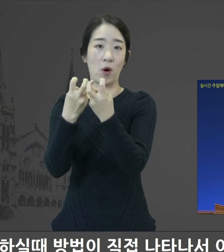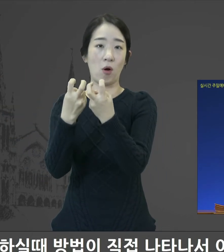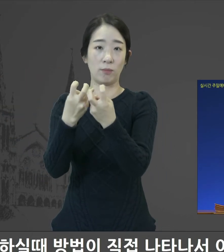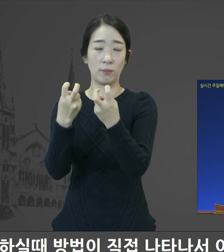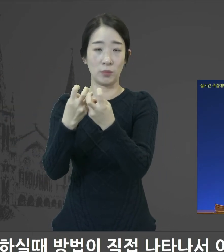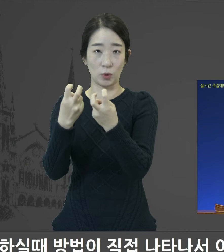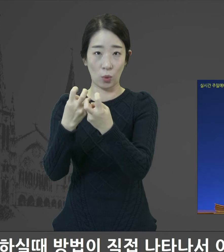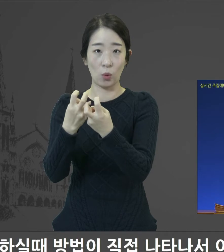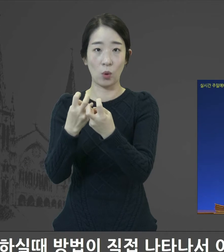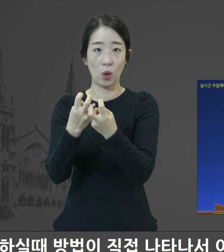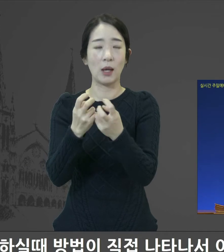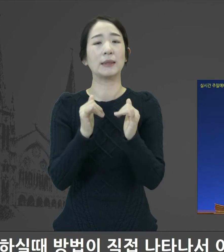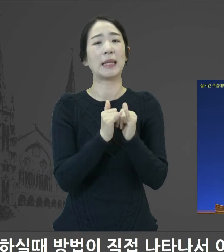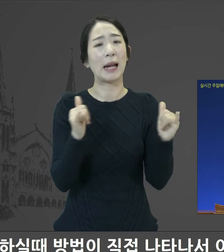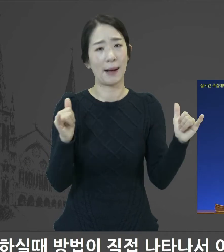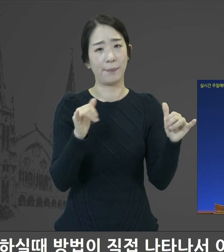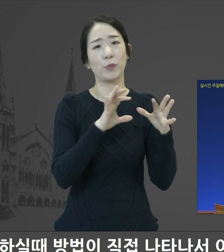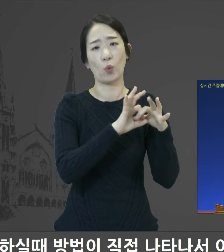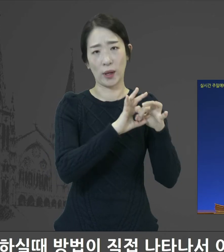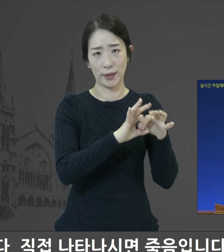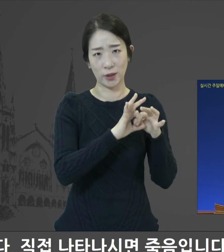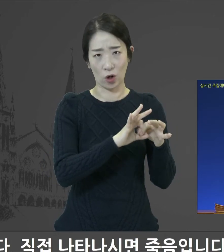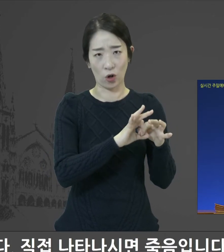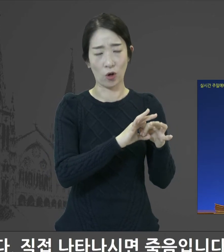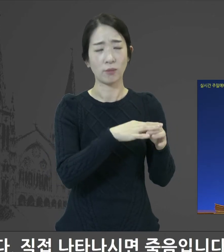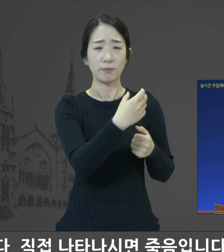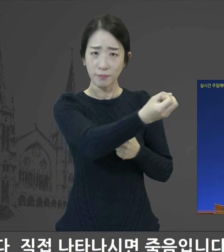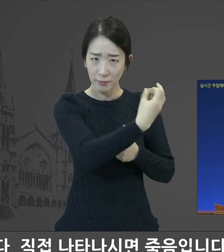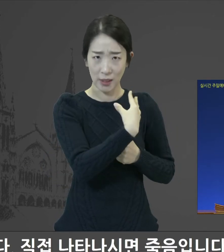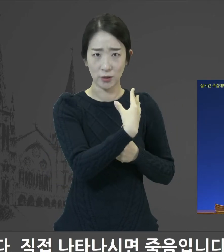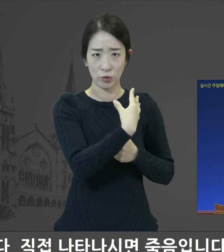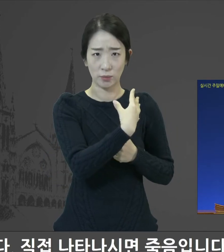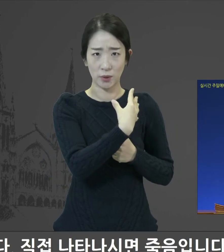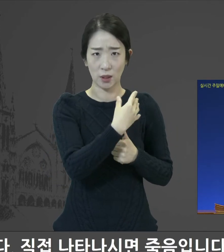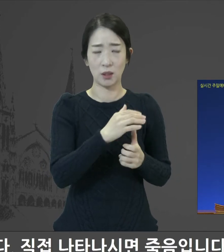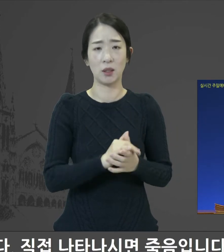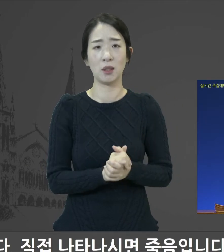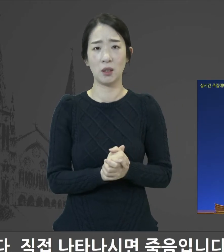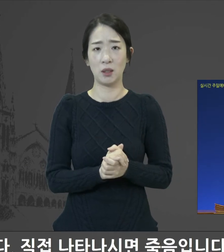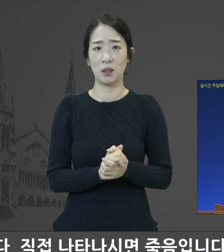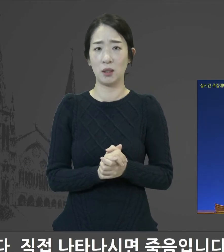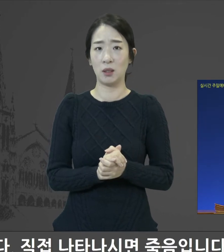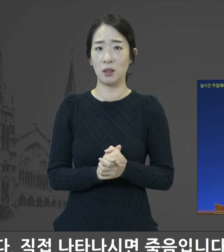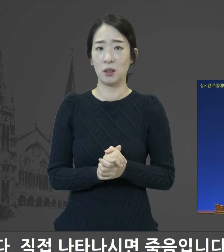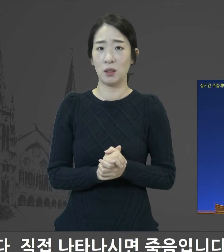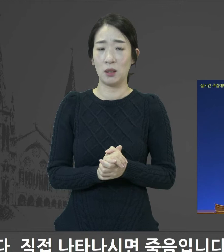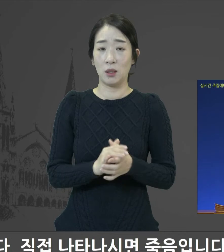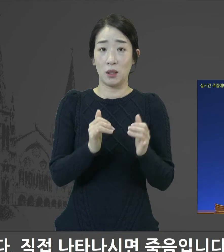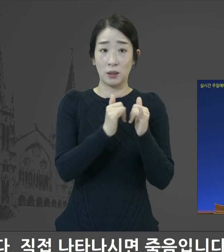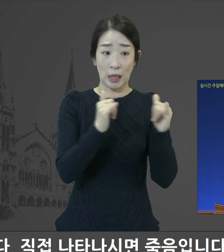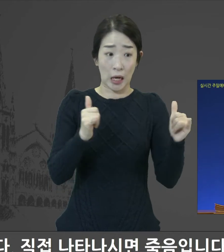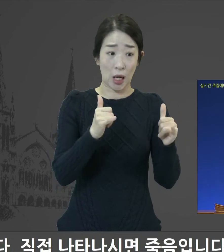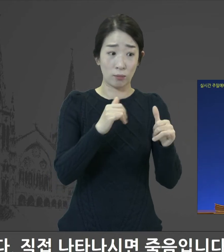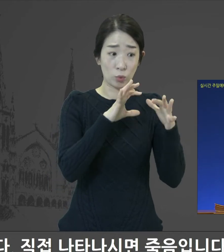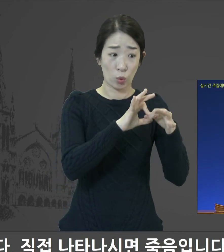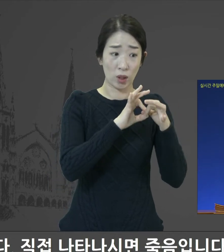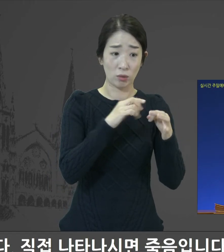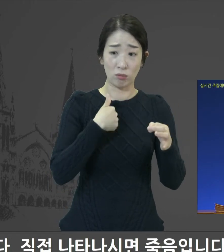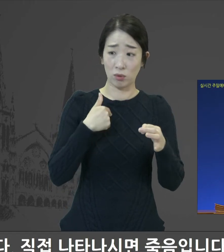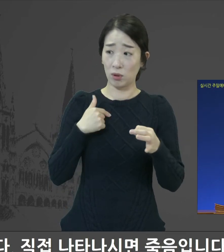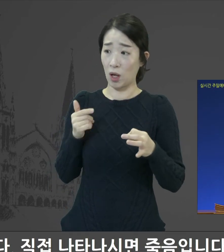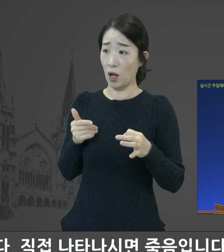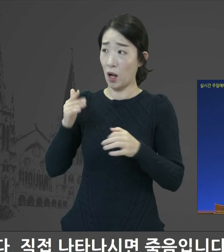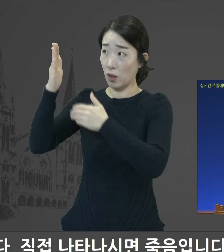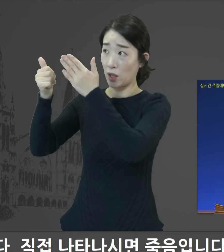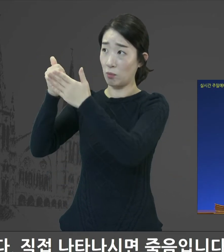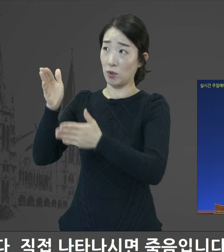종종 사람 막대기를 사용하셔요. 사람 막대기. 그 사람 막대기를 가지고 우리가 맞으면요, 이거 화나요.